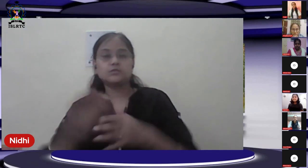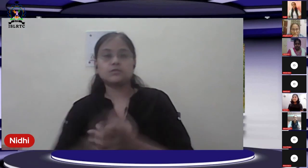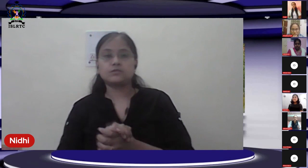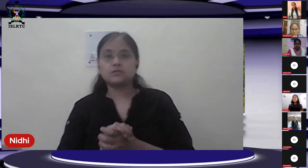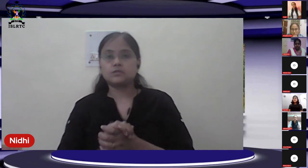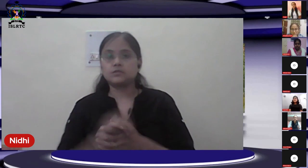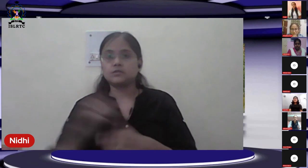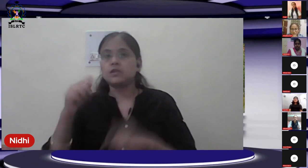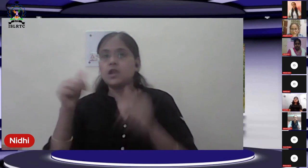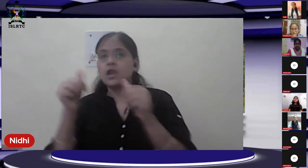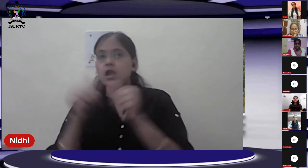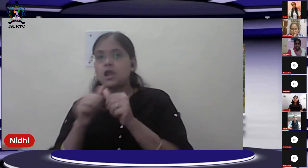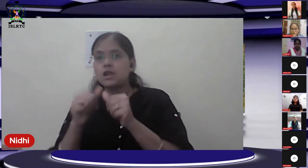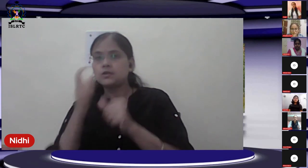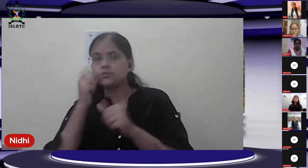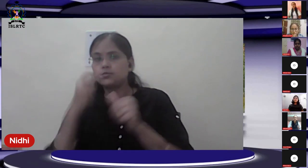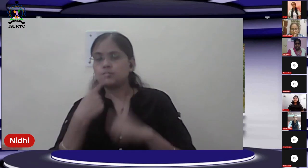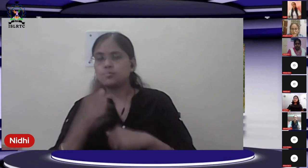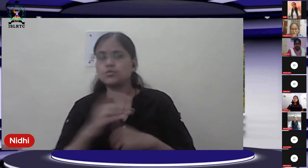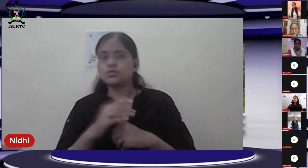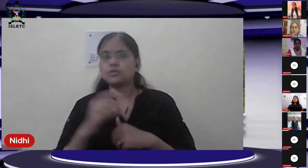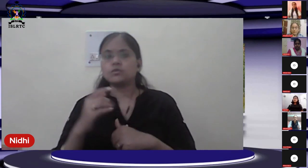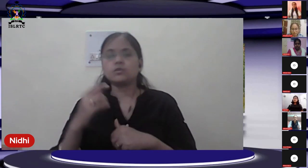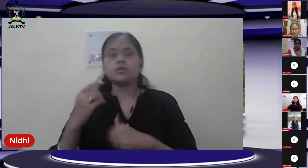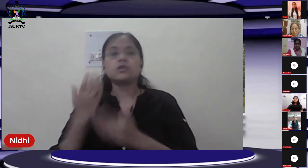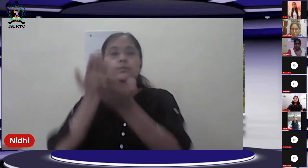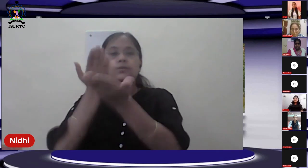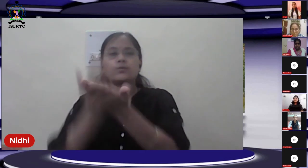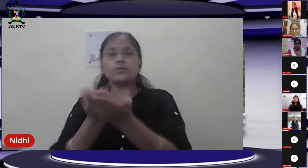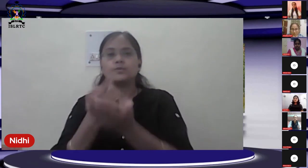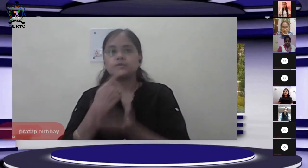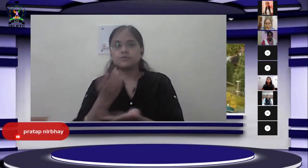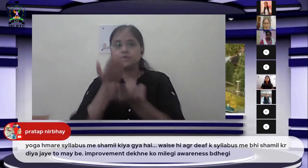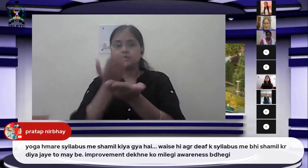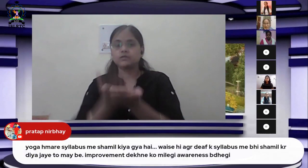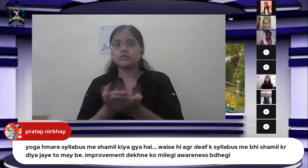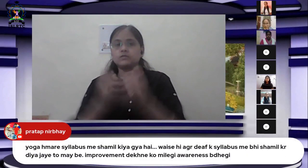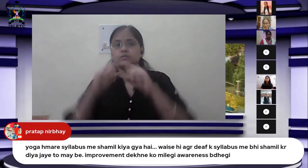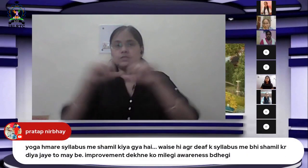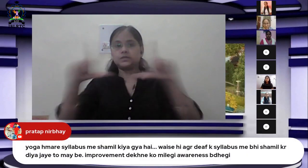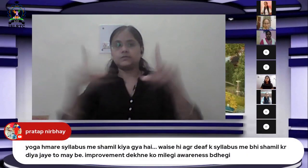पूछा था तो पार्टिसिपेंट ने एक सजेशन दिया है, मैं आपको स्क्रीन पर शो कर रहा हूँ। जी जी,